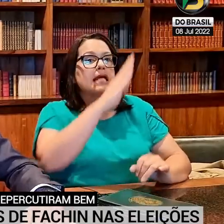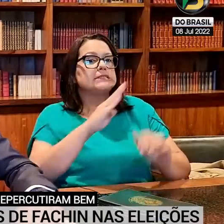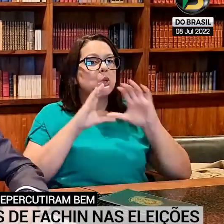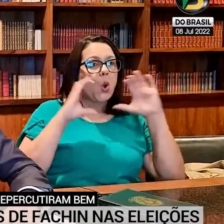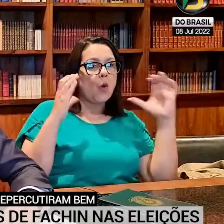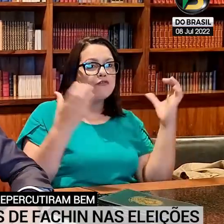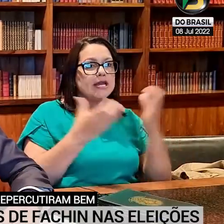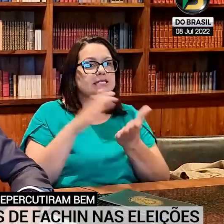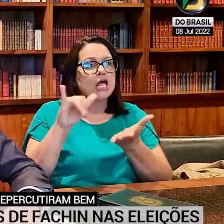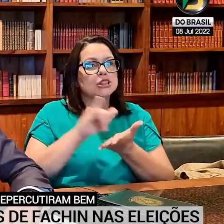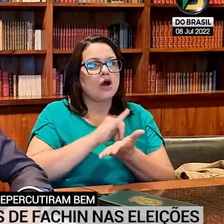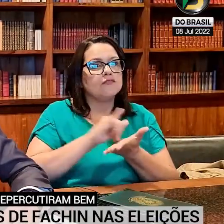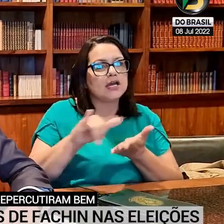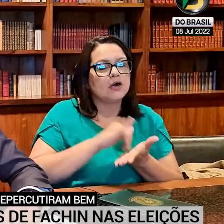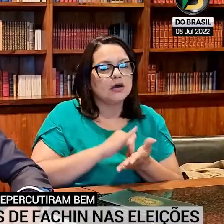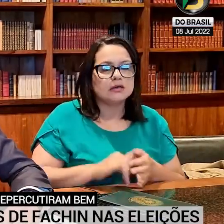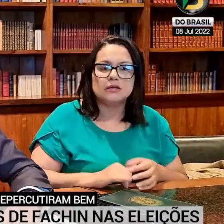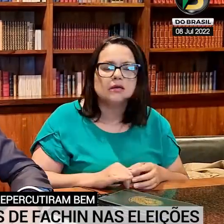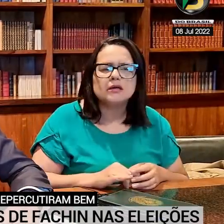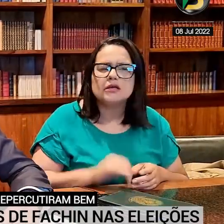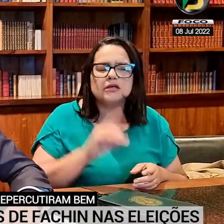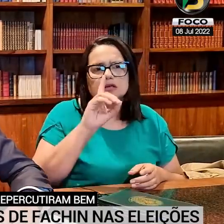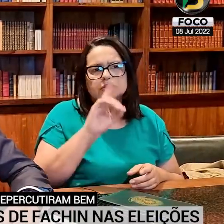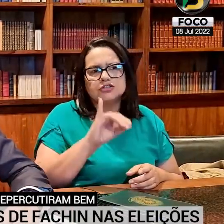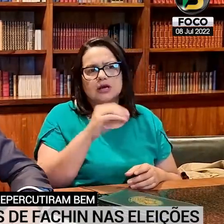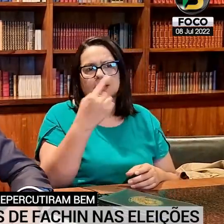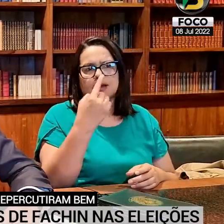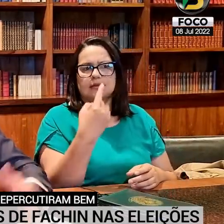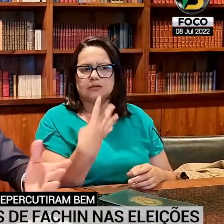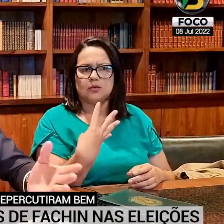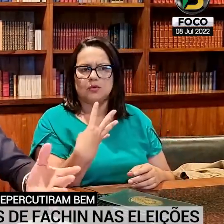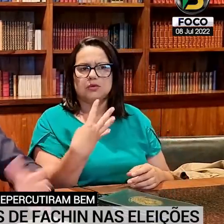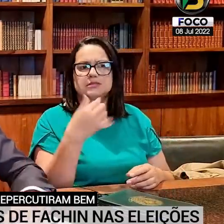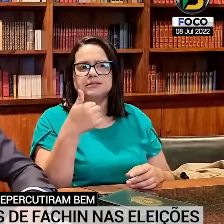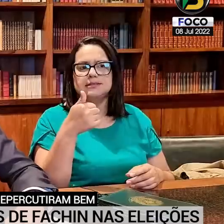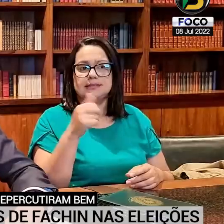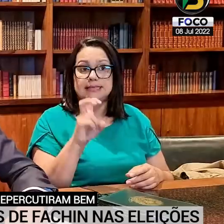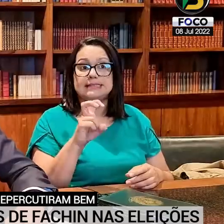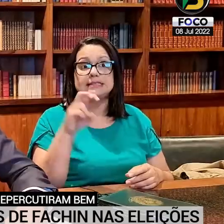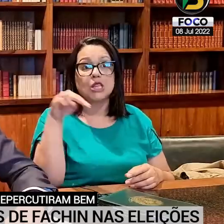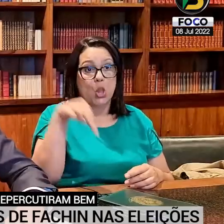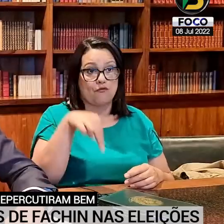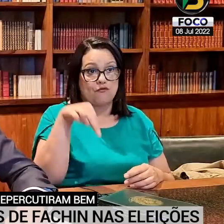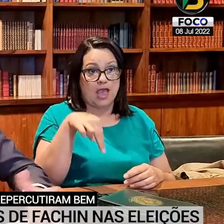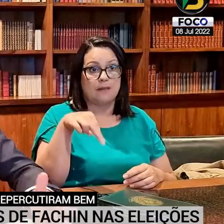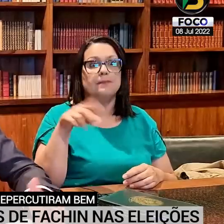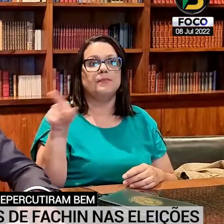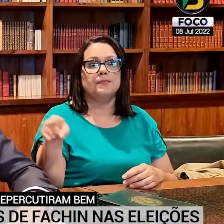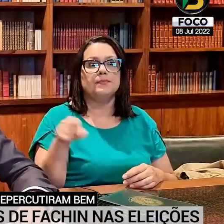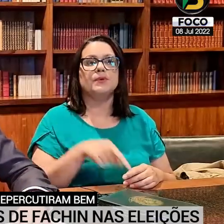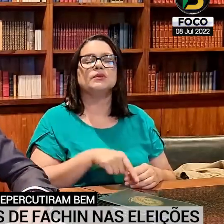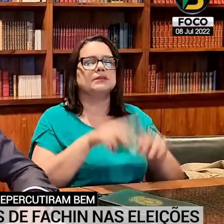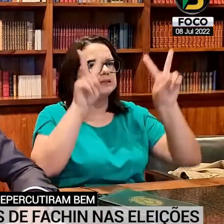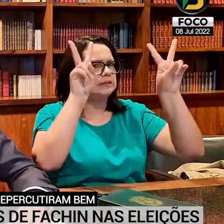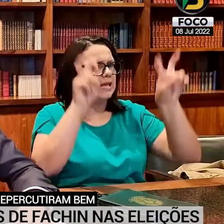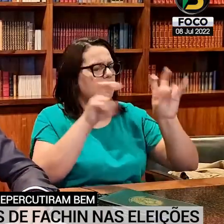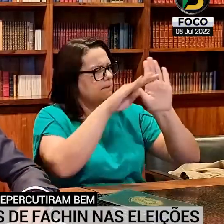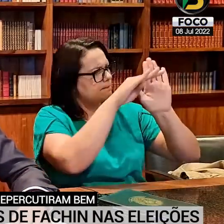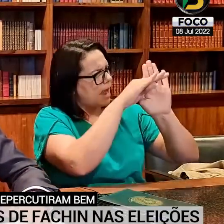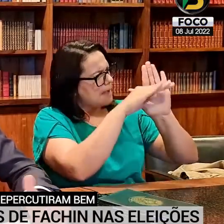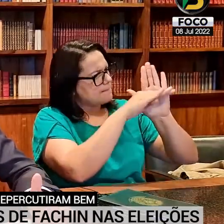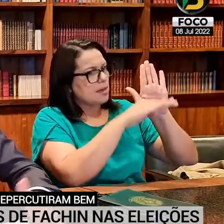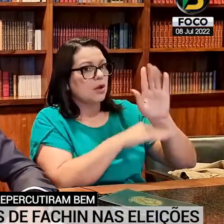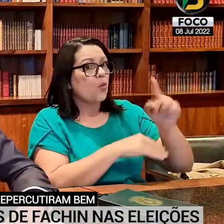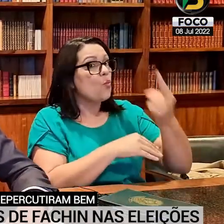York uma conferência quatorze quinze de novembro é com pauta vendo